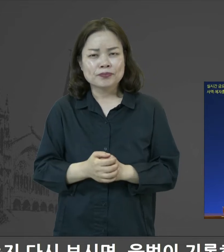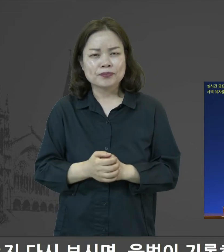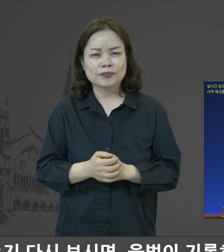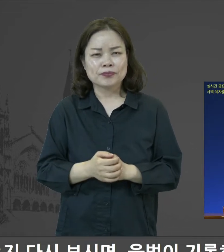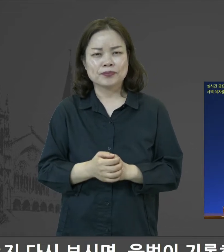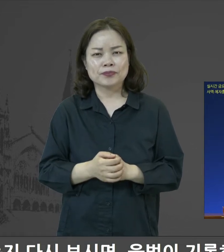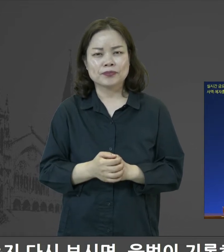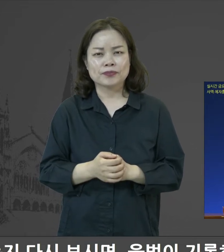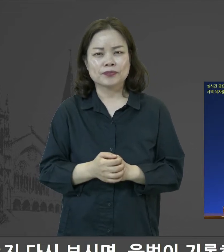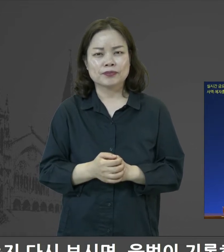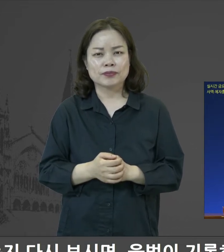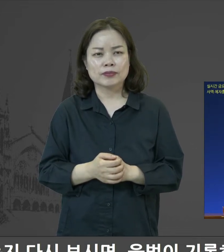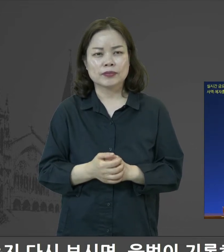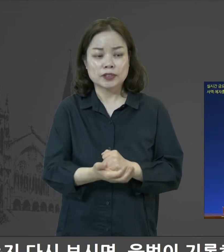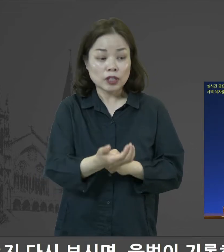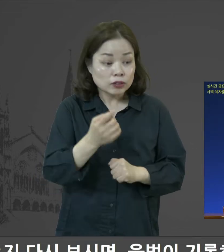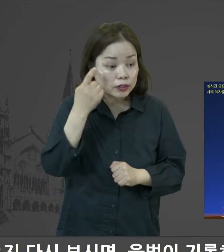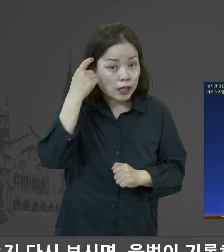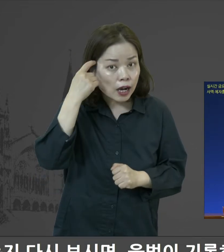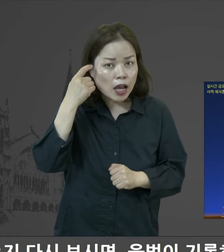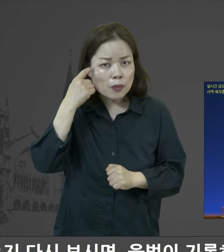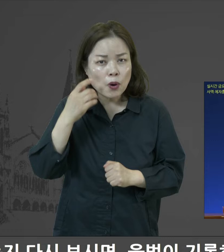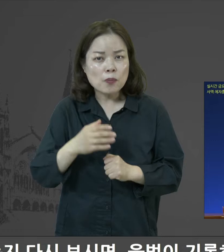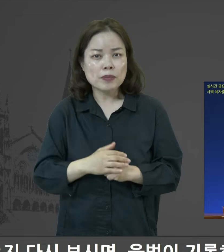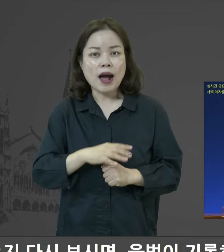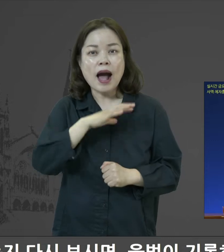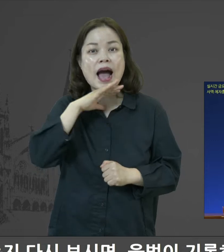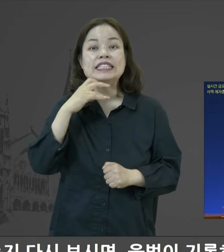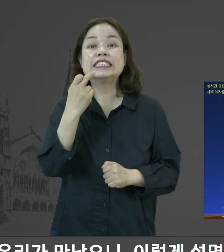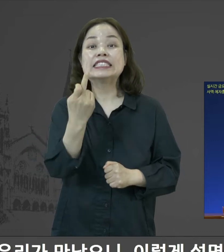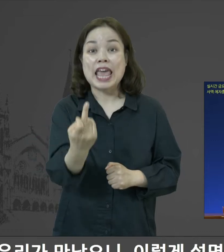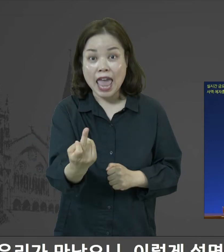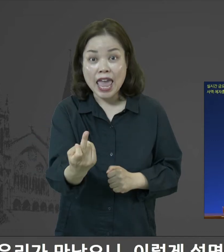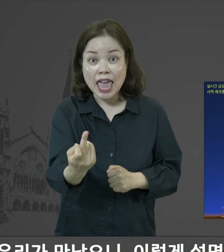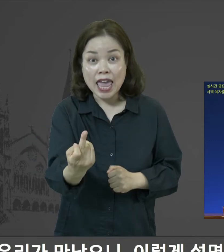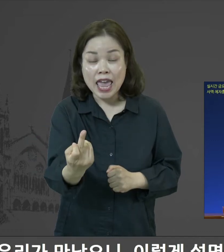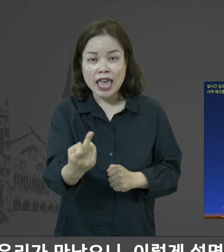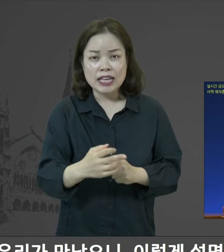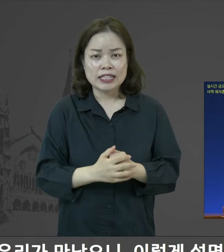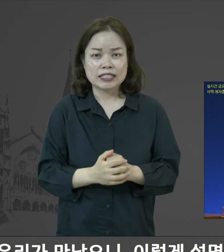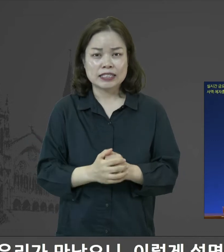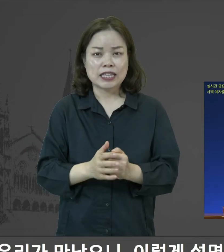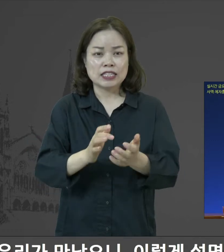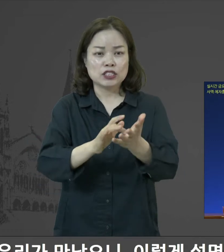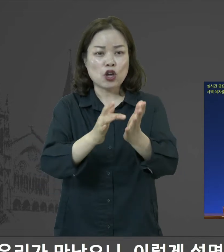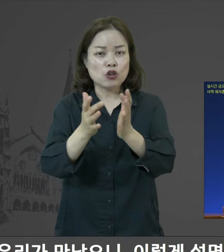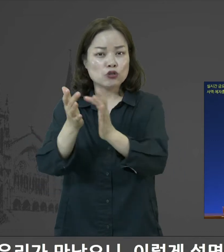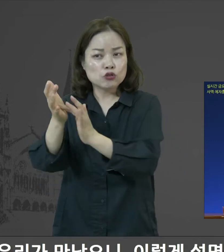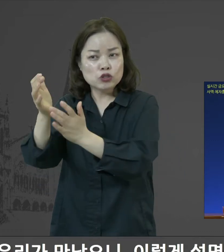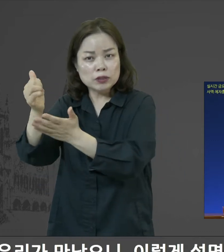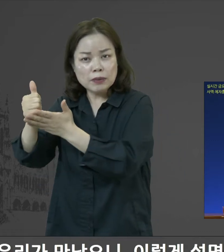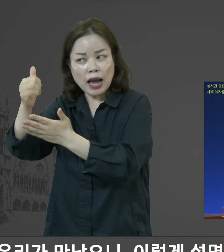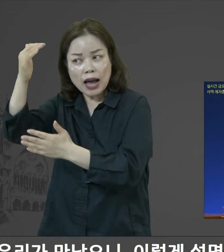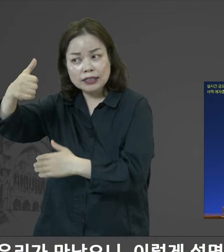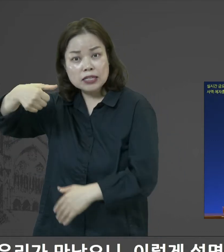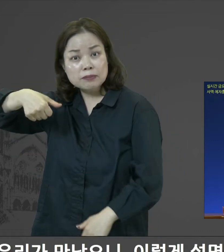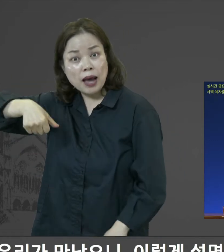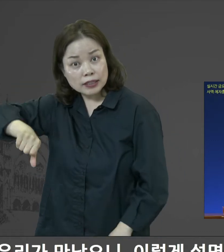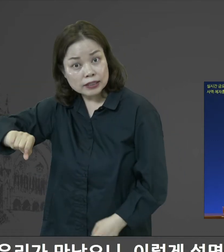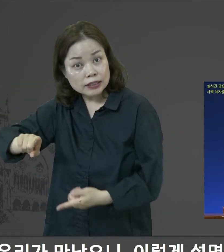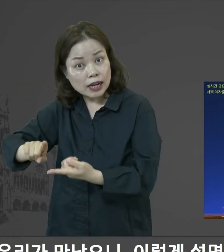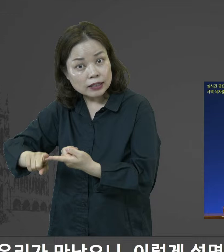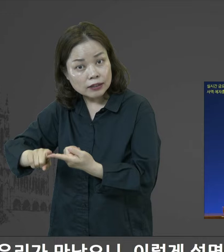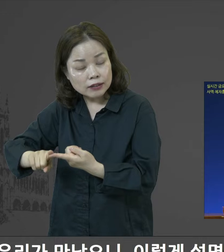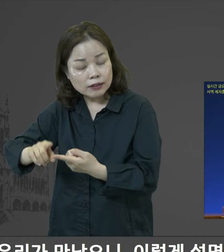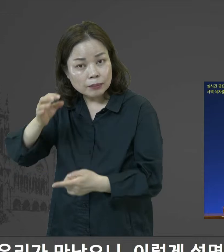조금 가보면요, 안드레가 예수님이 하나님의 아들이라는